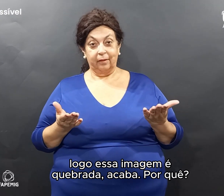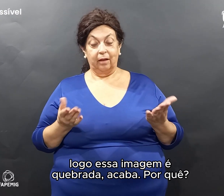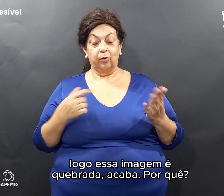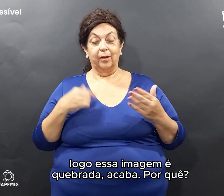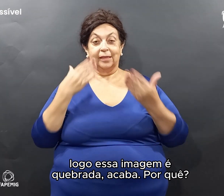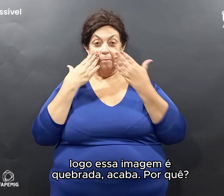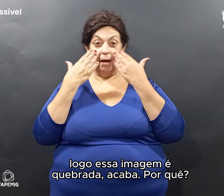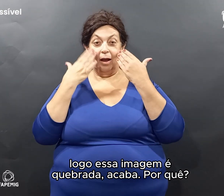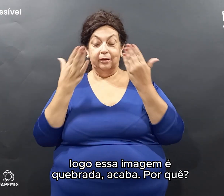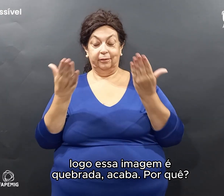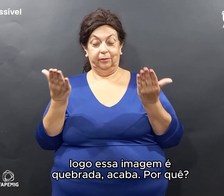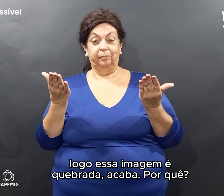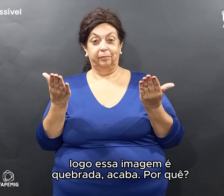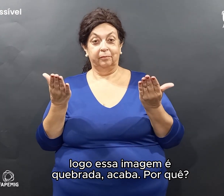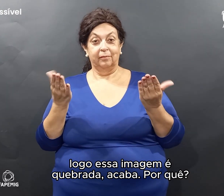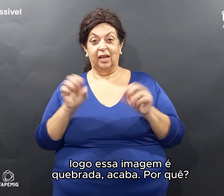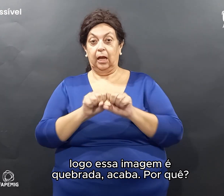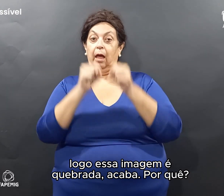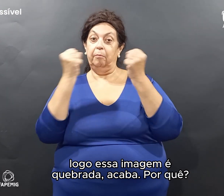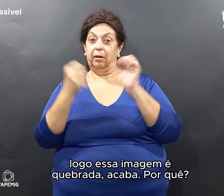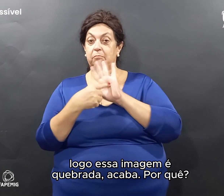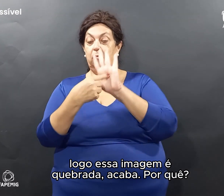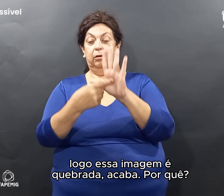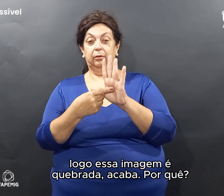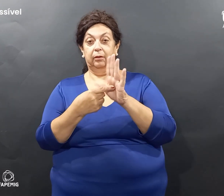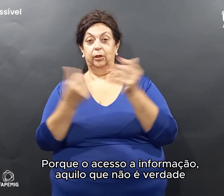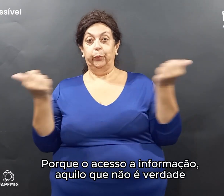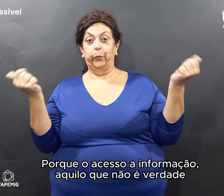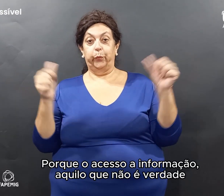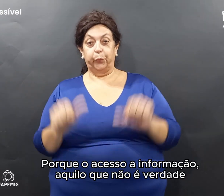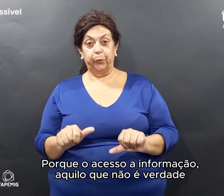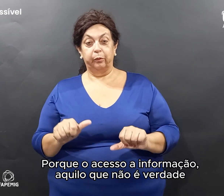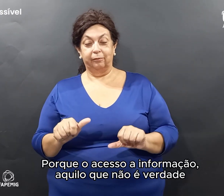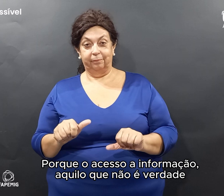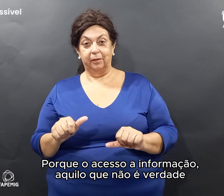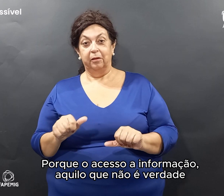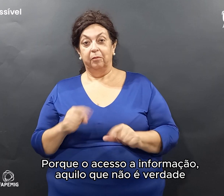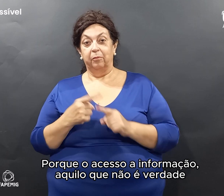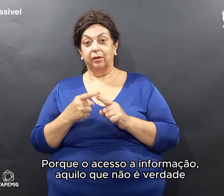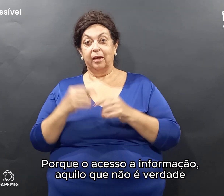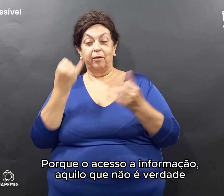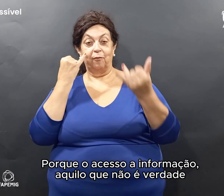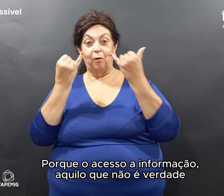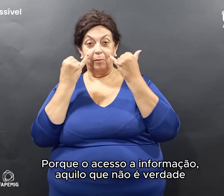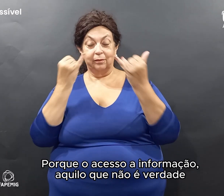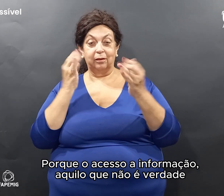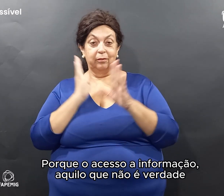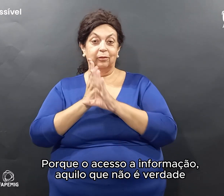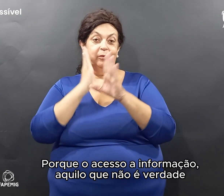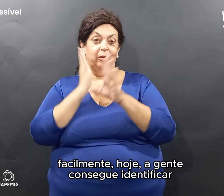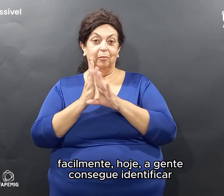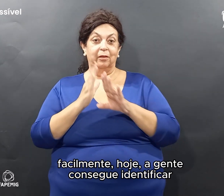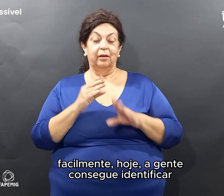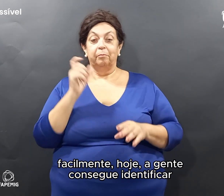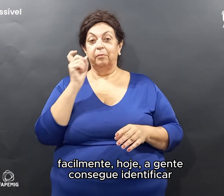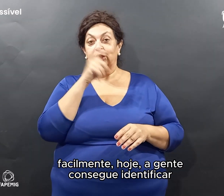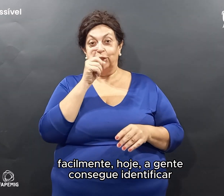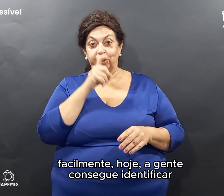imagem, ela é quebrada, acaba por quê? Porque o acesso à informação, né, aquilo que não é verdade, facilmente hoje a